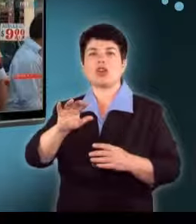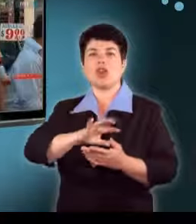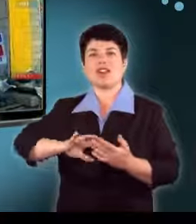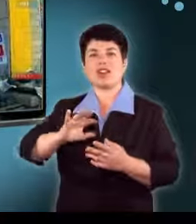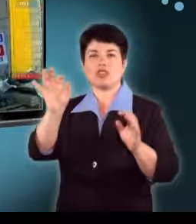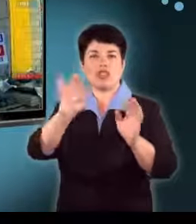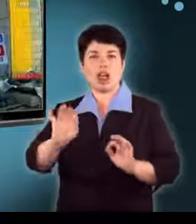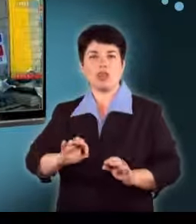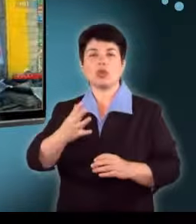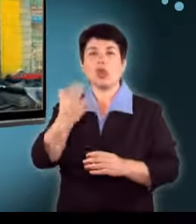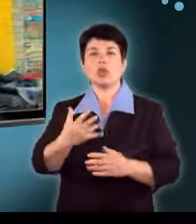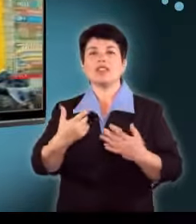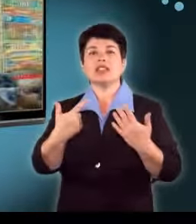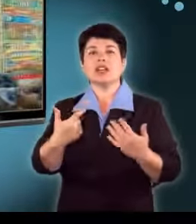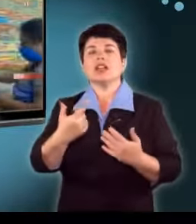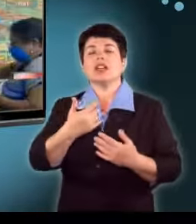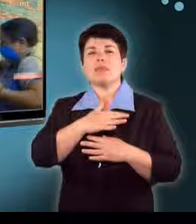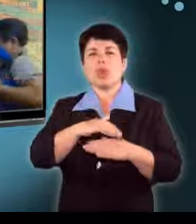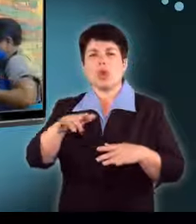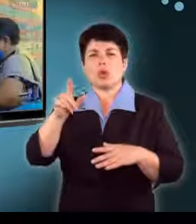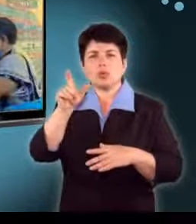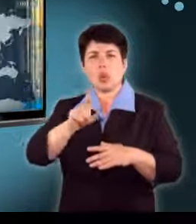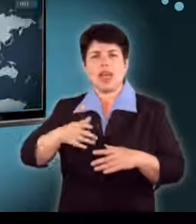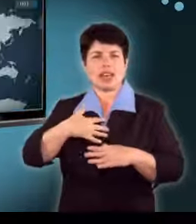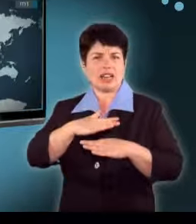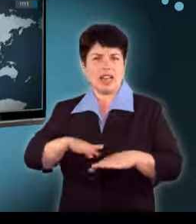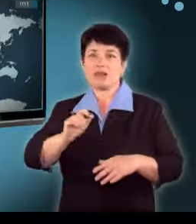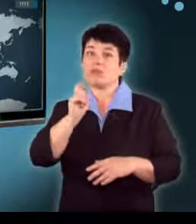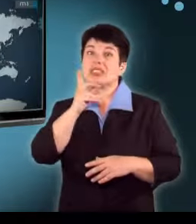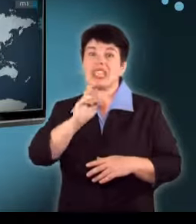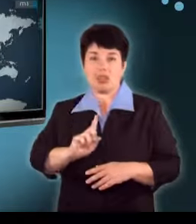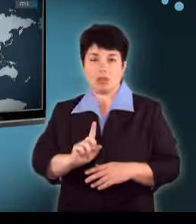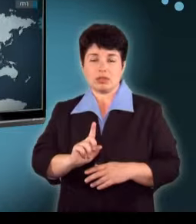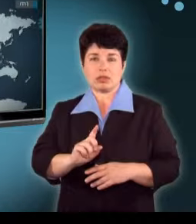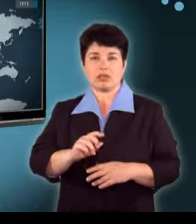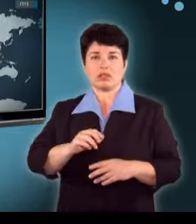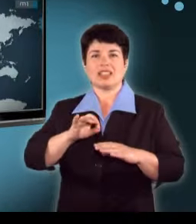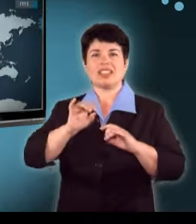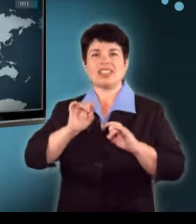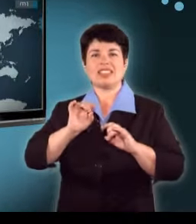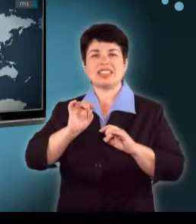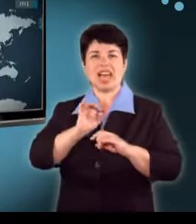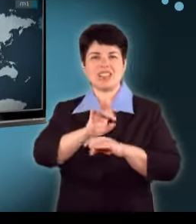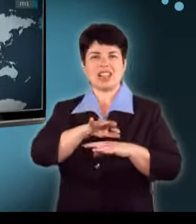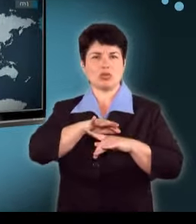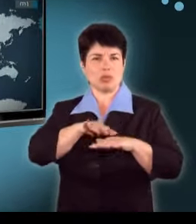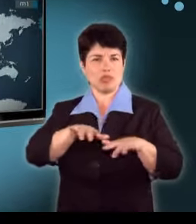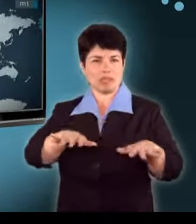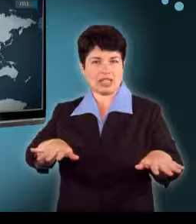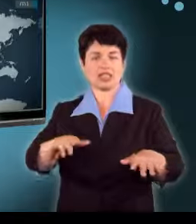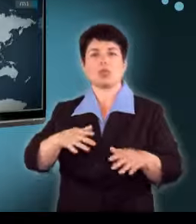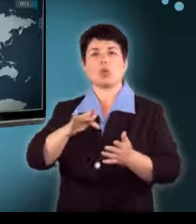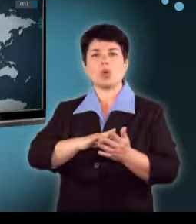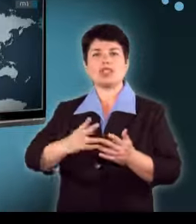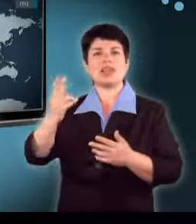a korlátozások minden egyes nap. Közben a járvány terjed tovább. Közép- és Észak-Amerikában terjed a leggyorsabban. Costa